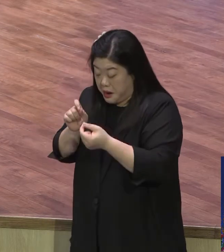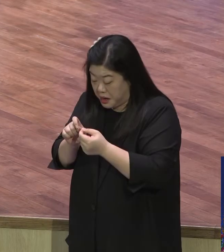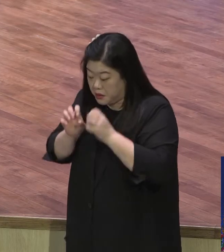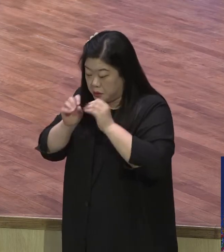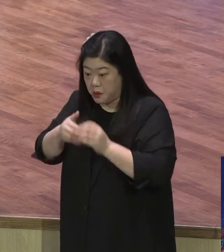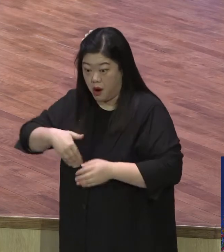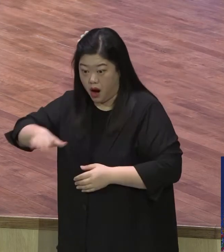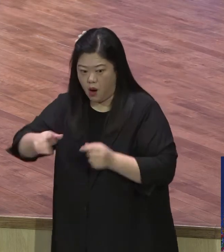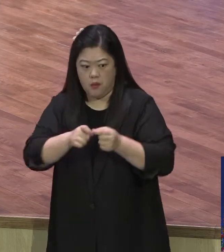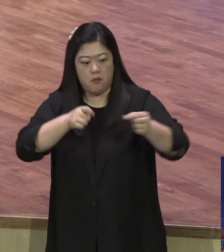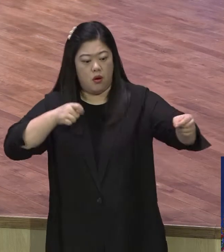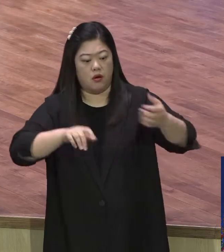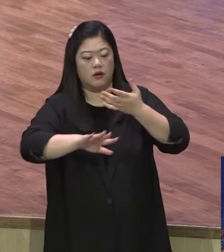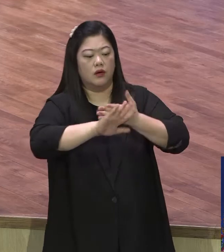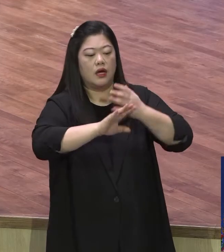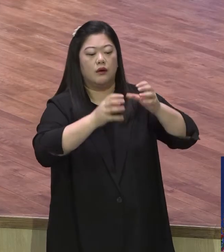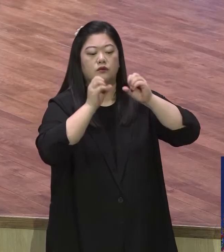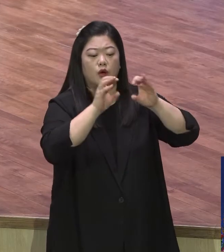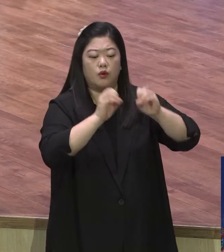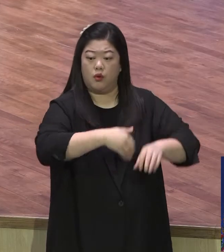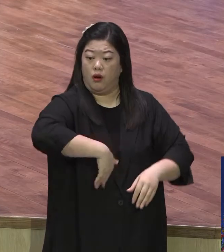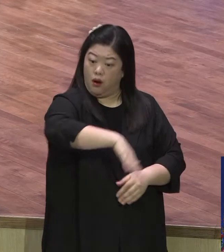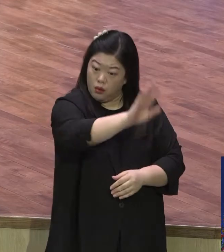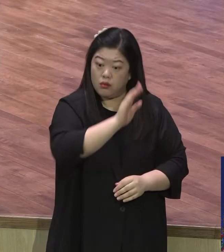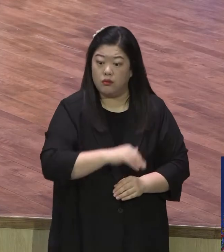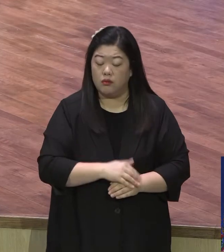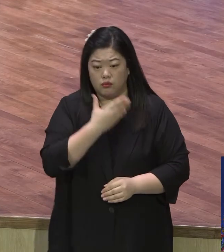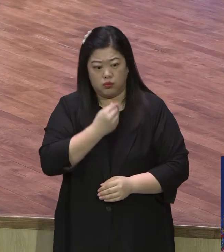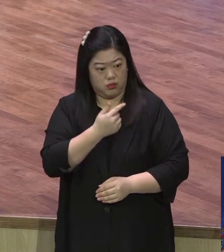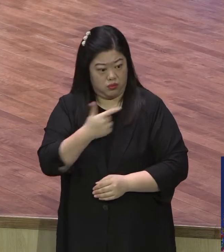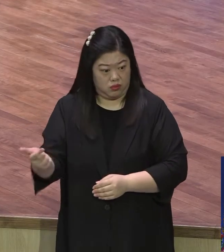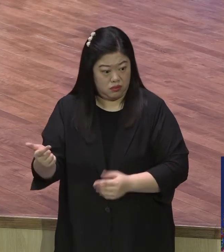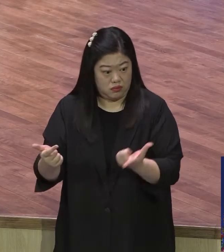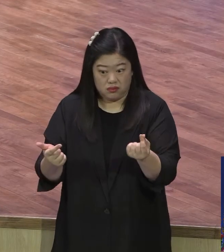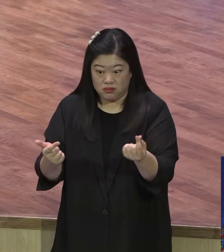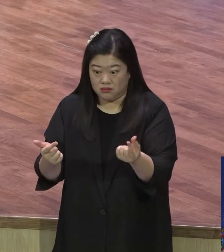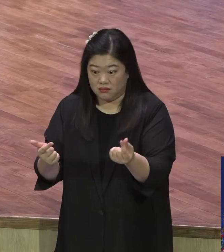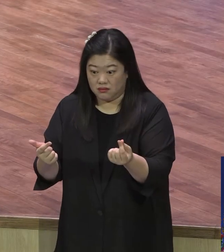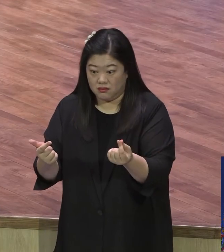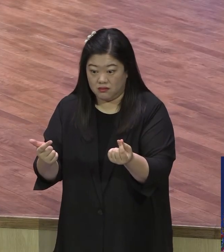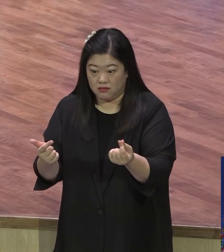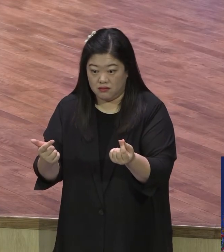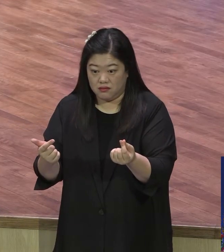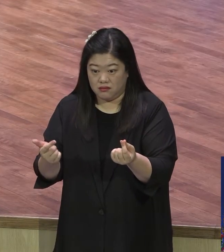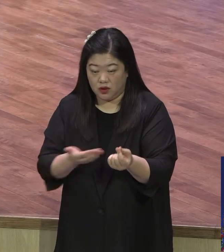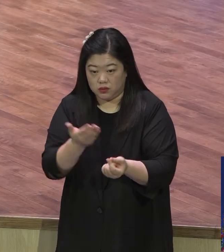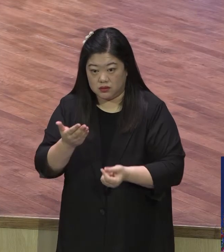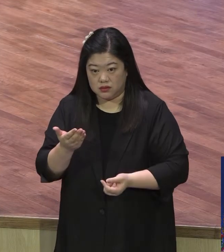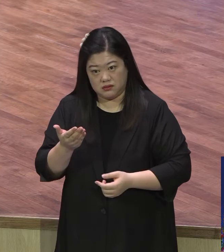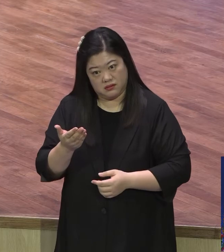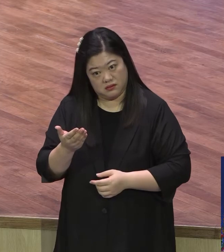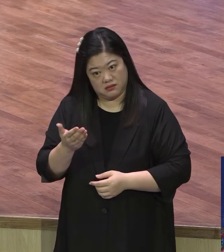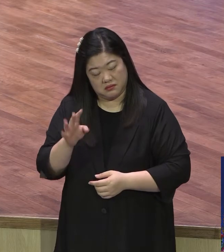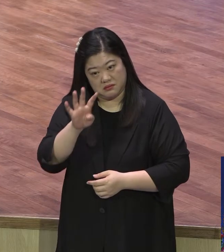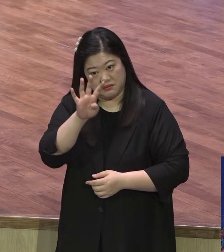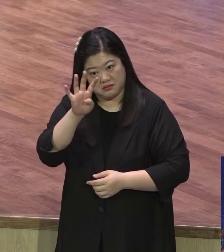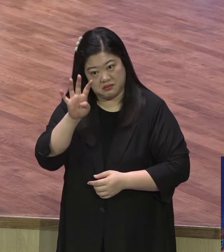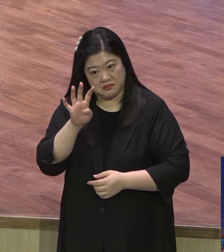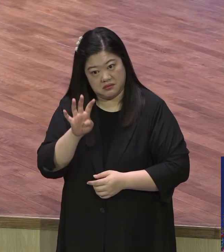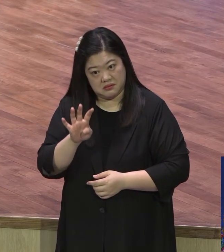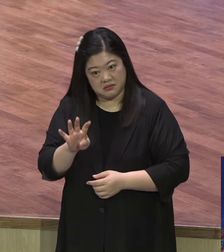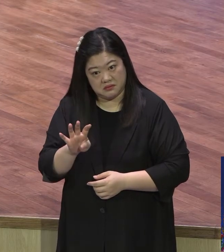그러니까 여러분이 보통 축복이 아니거든 이걸 여러분이 모르는 분들은 평생 이렇게 15년